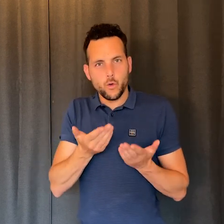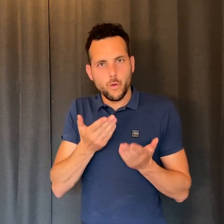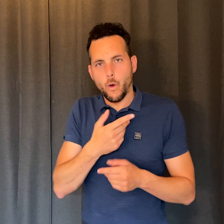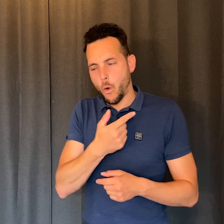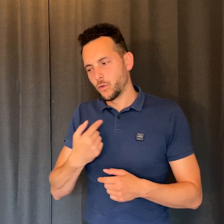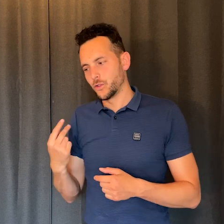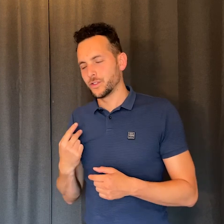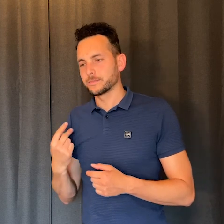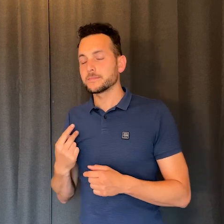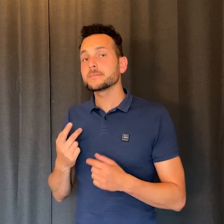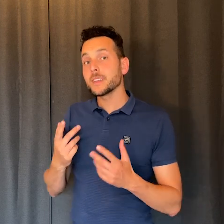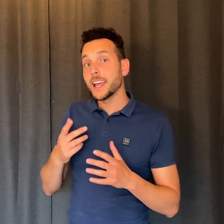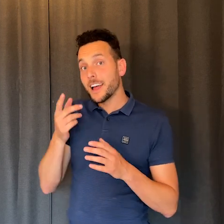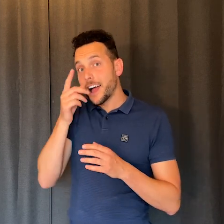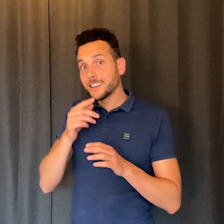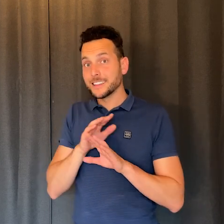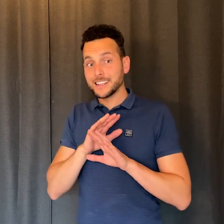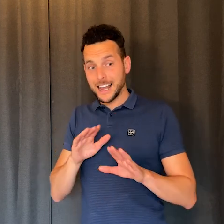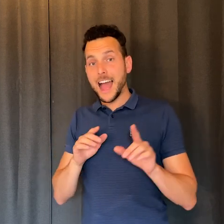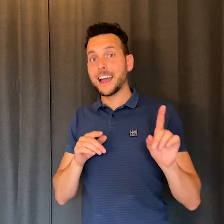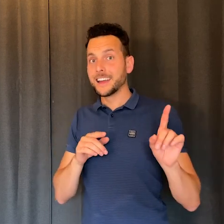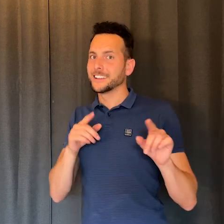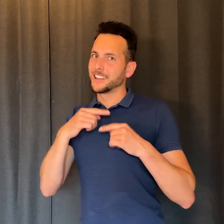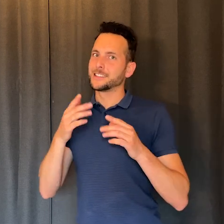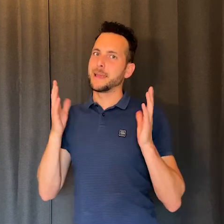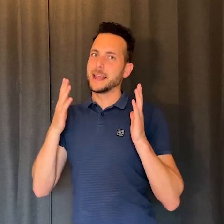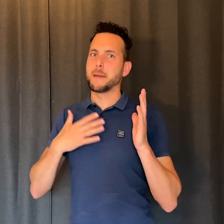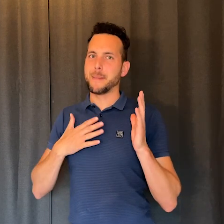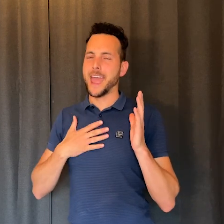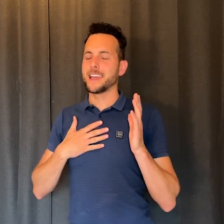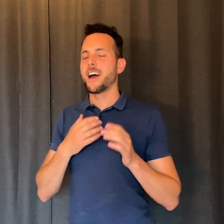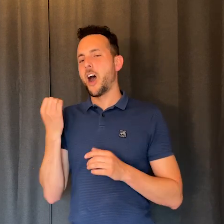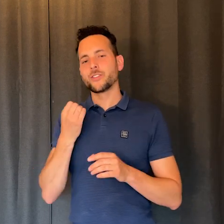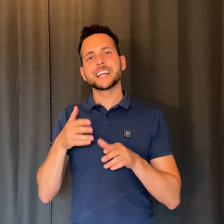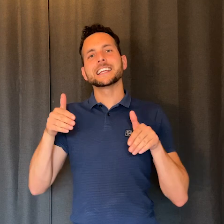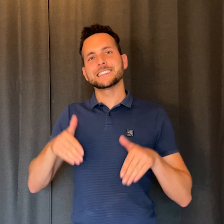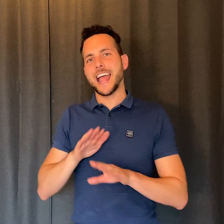klaar is, gaat hij met me spelen. En hij staat altijd voor me klaar.